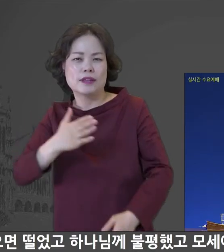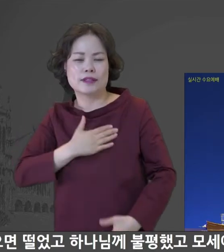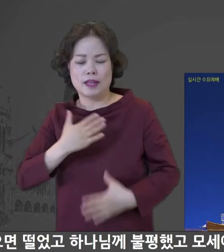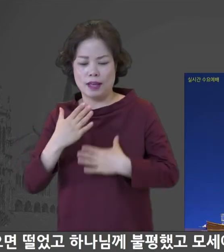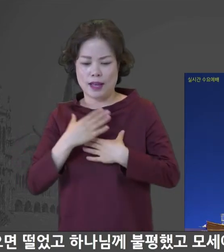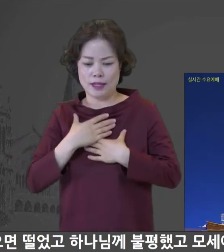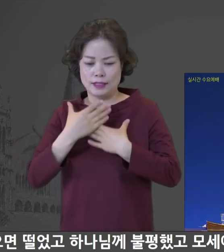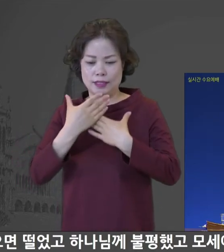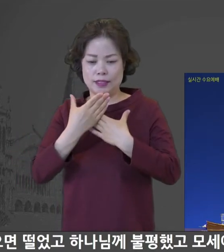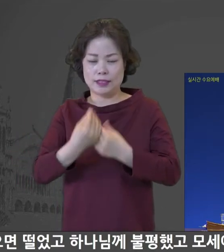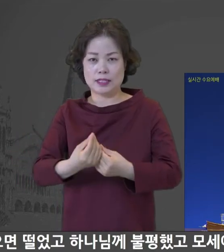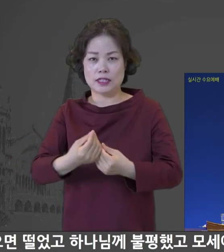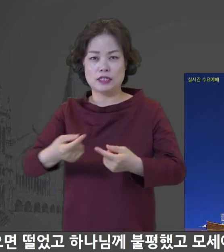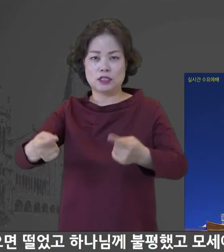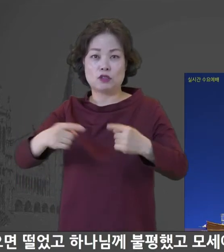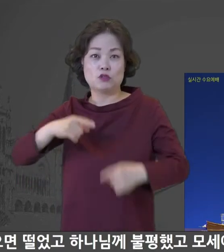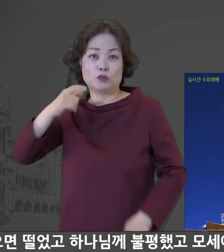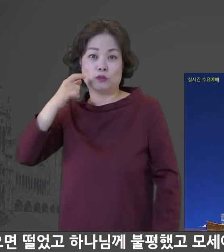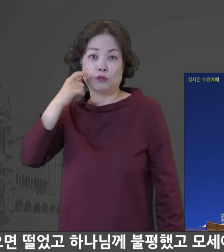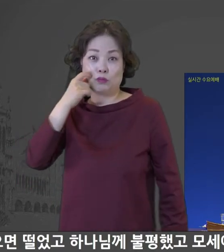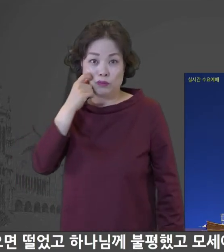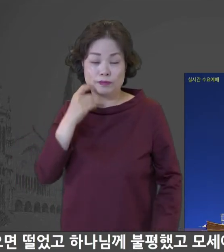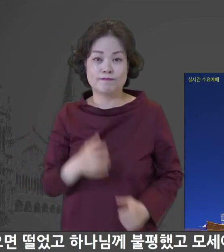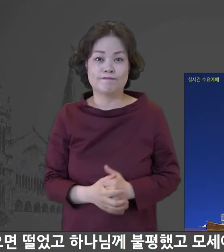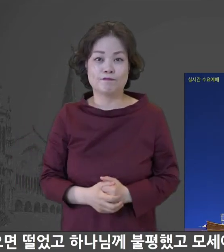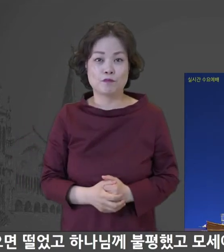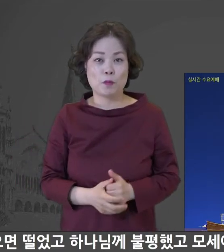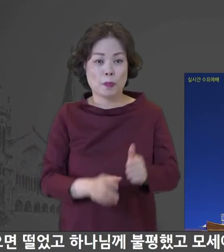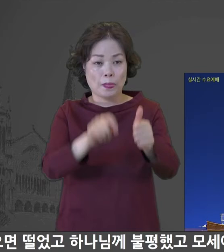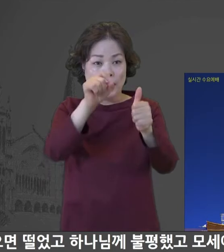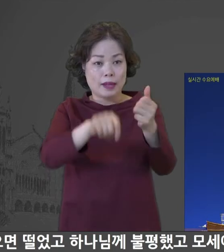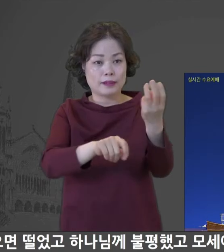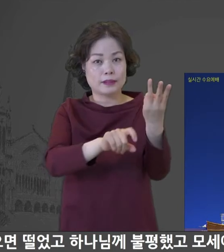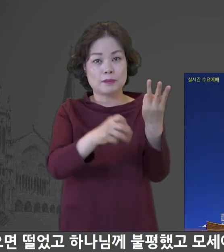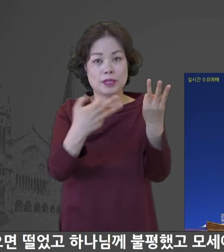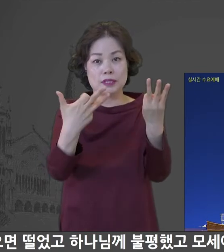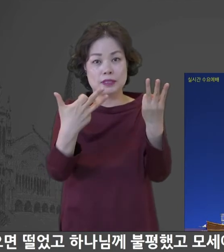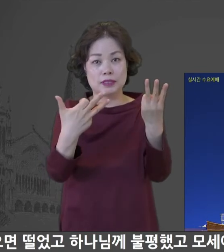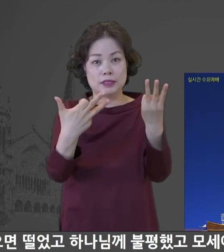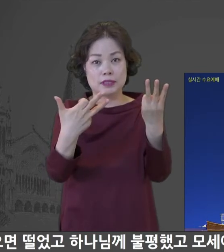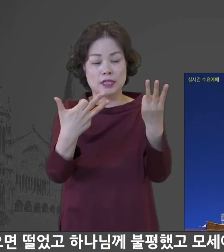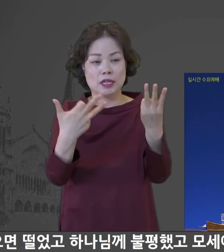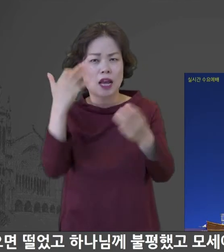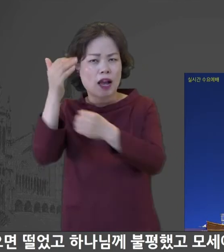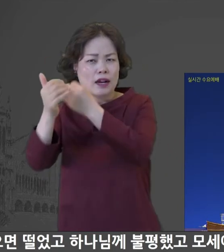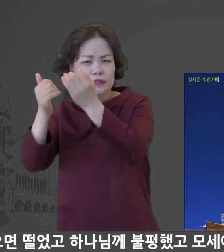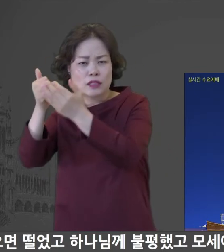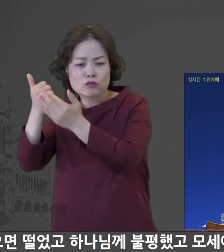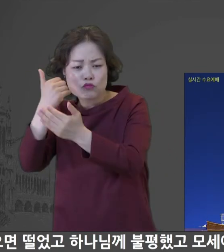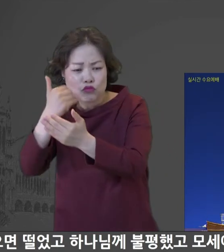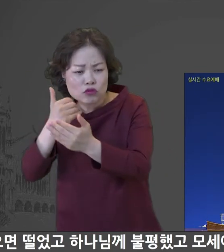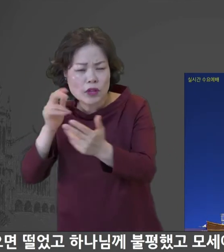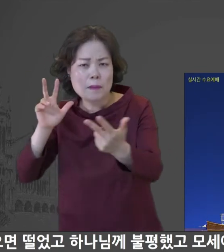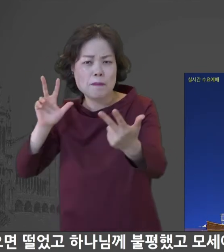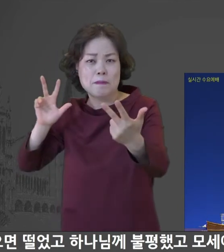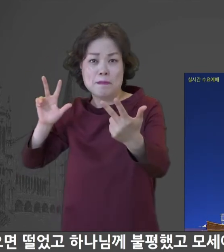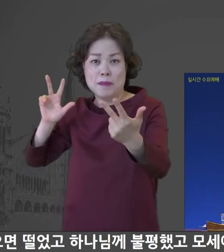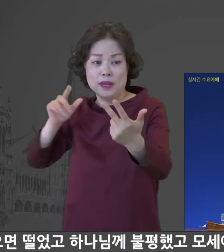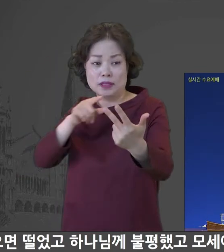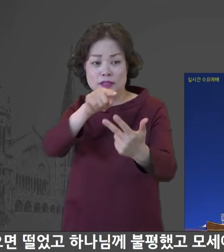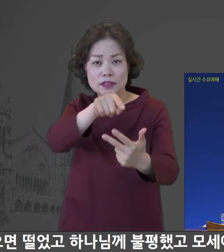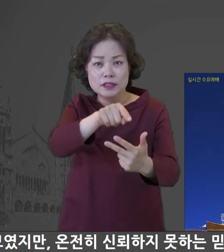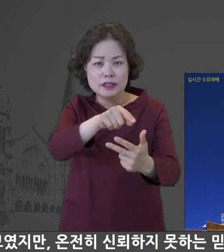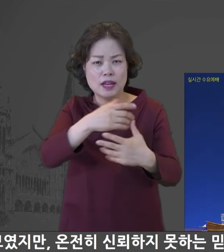안식에 들어오지 못한 것이라고 설명을 합니다. 히브리서 3장 18절을 보면 또 하나님이 누구에게 맹세하사